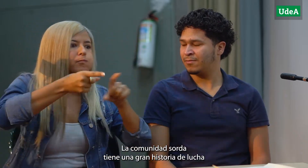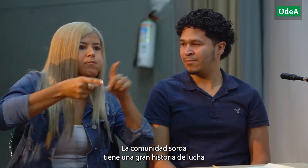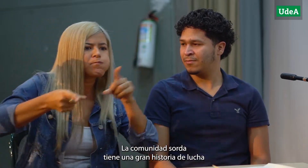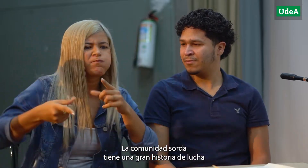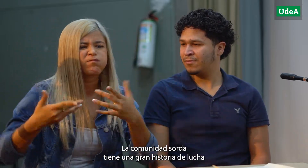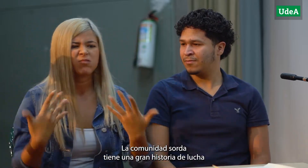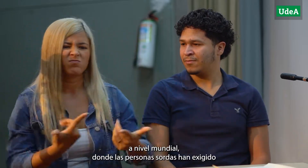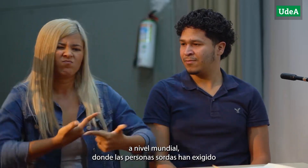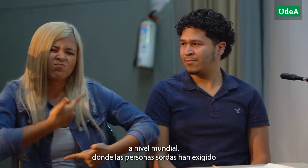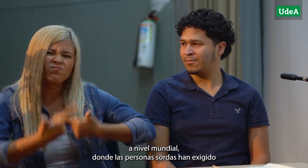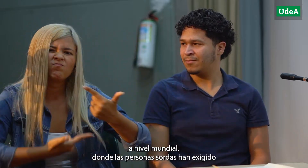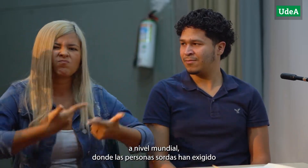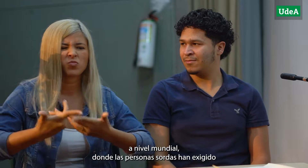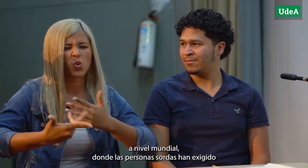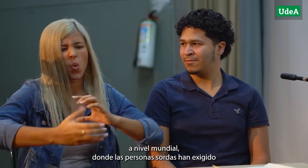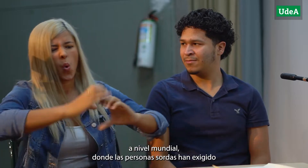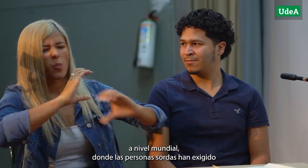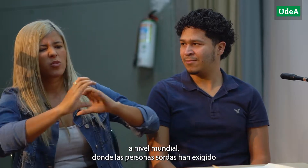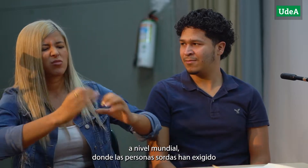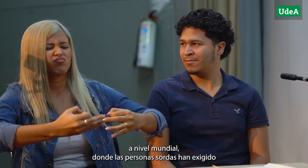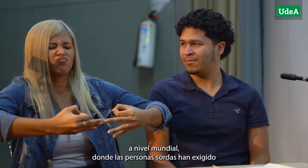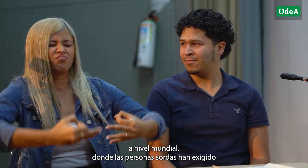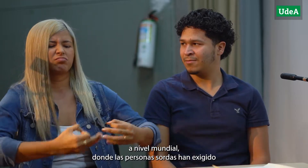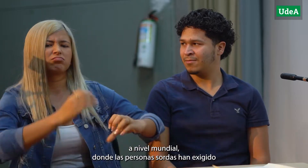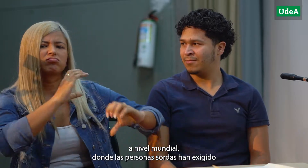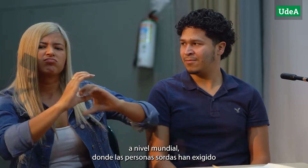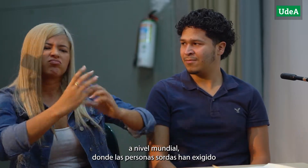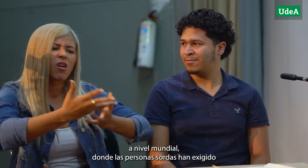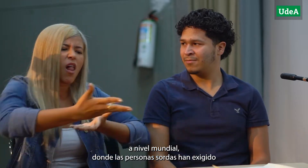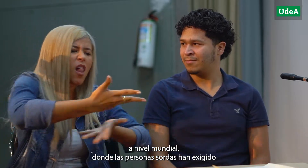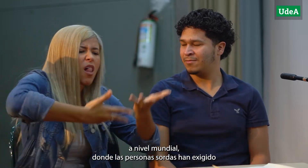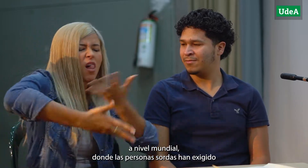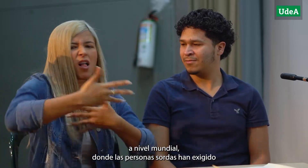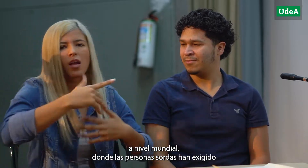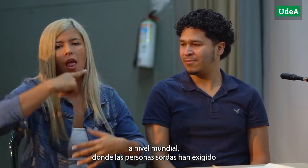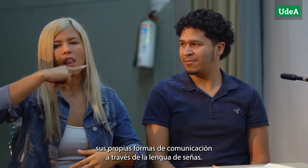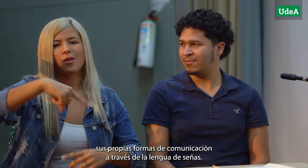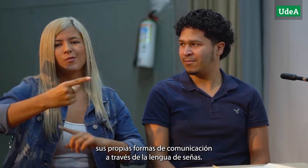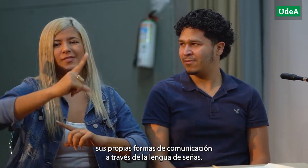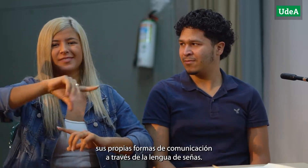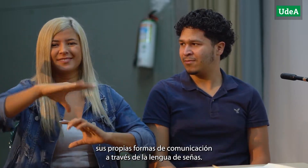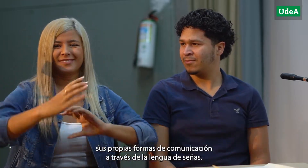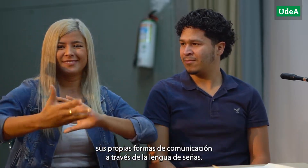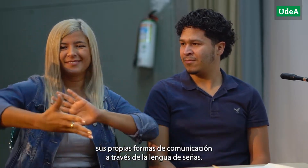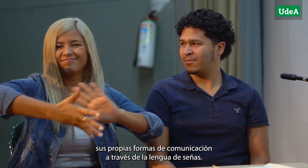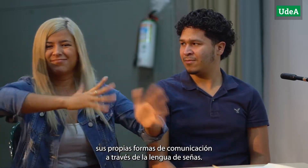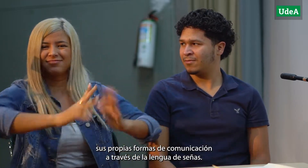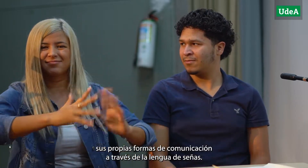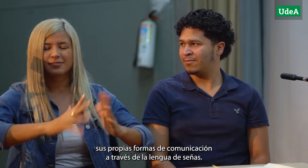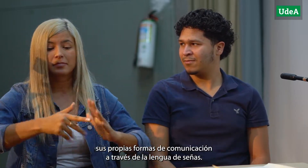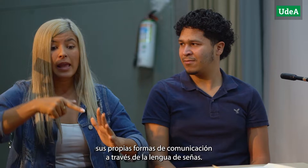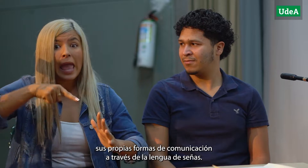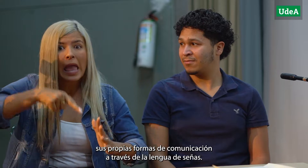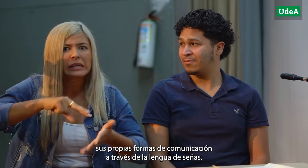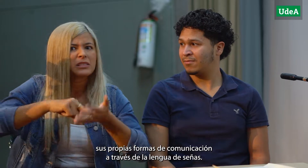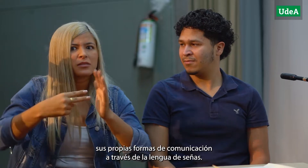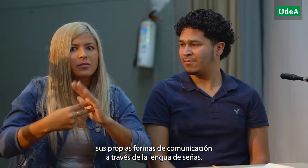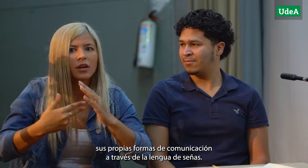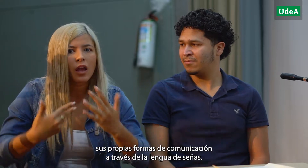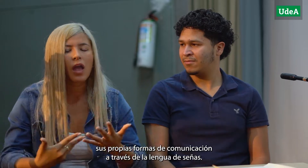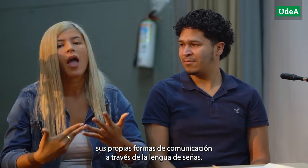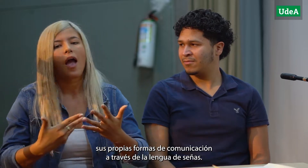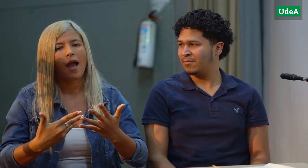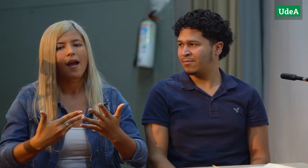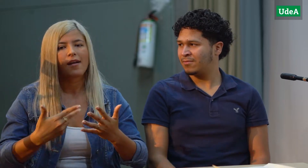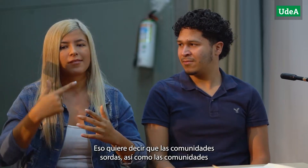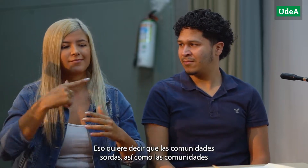gran historia de lucha a nivel mundial, donde las personas sordas han exigido sus propias formas de comunicación a través de la